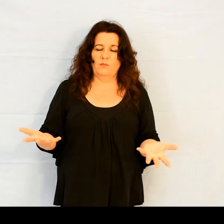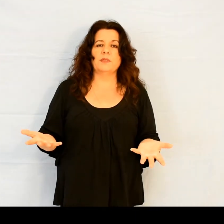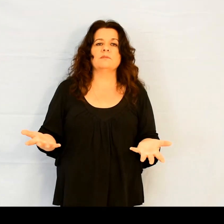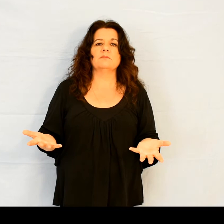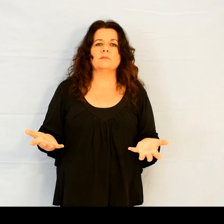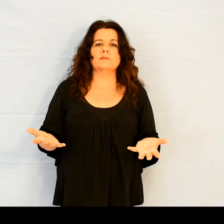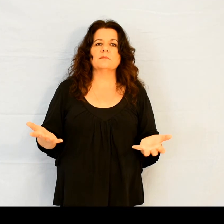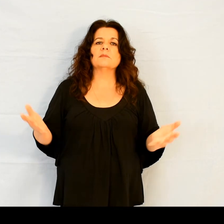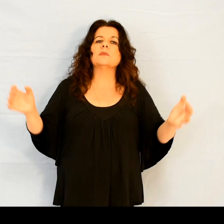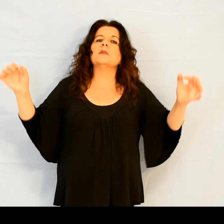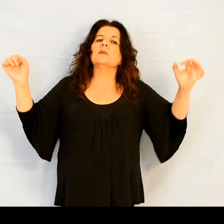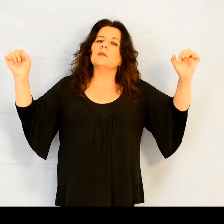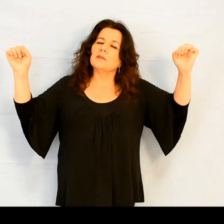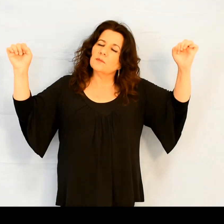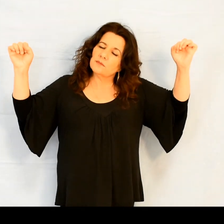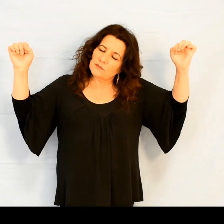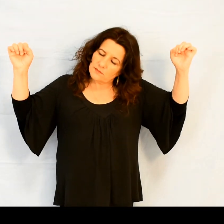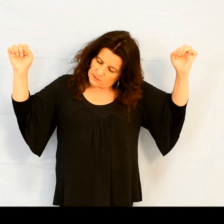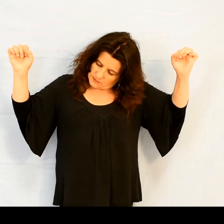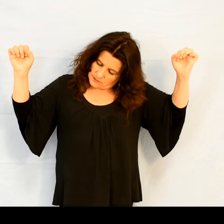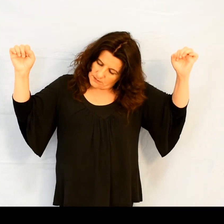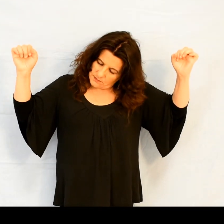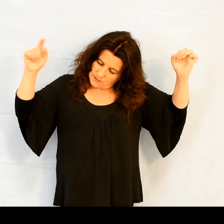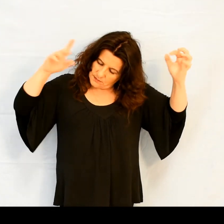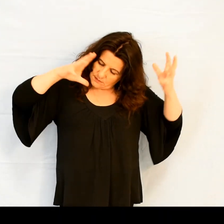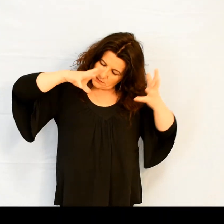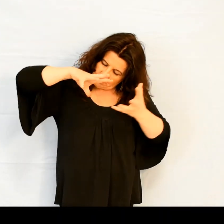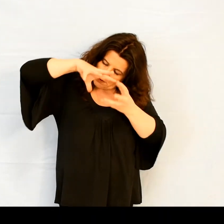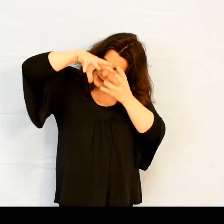inclina la tête et remit l'esprit.